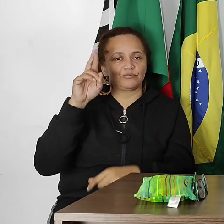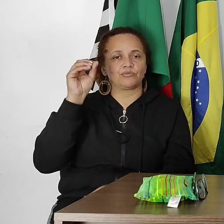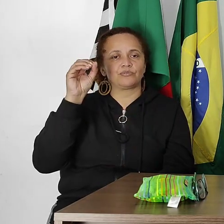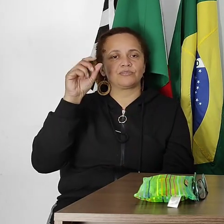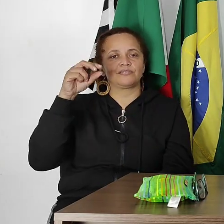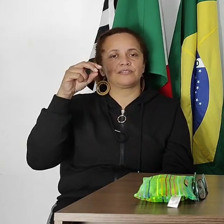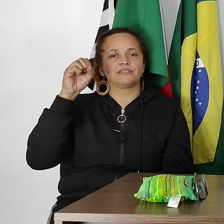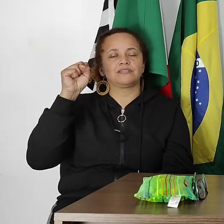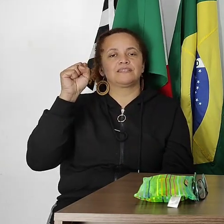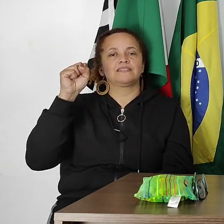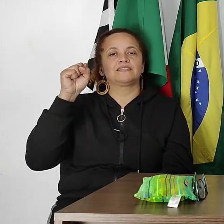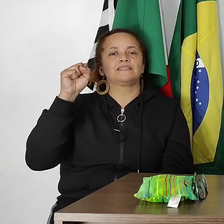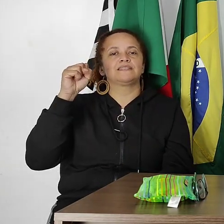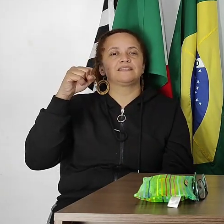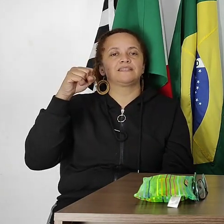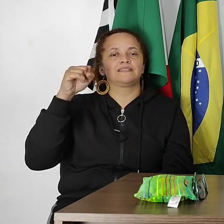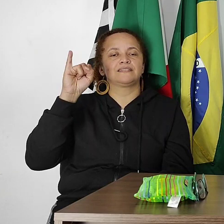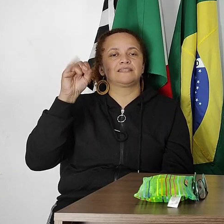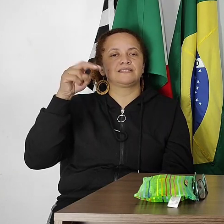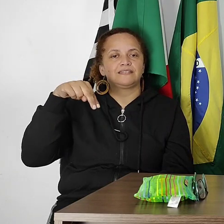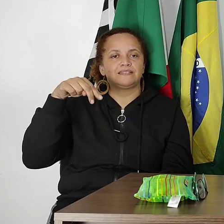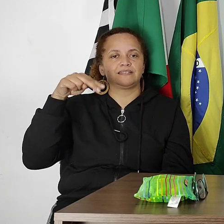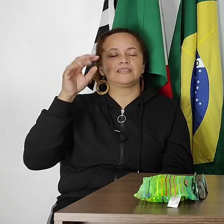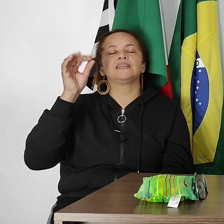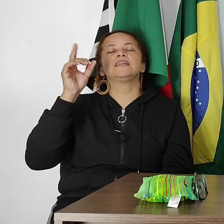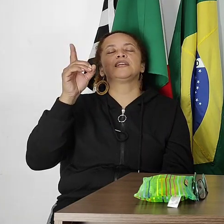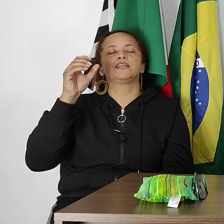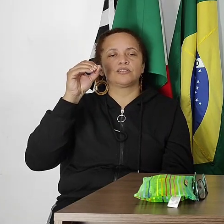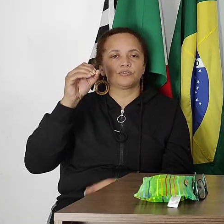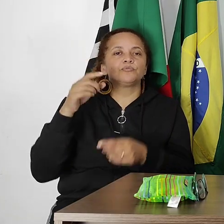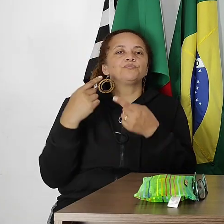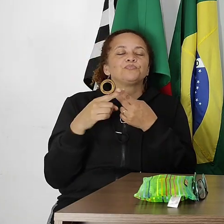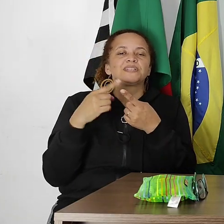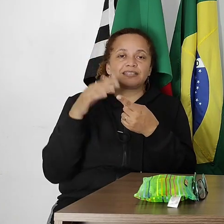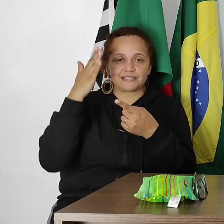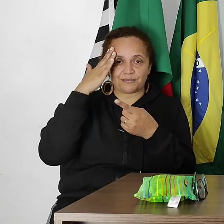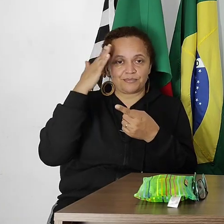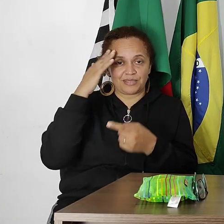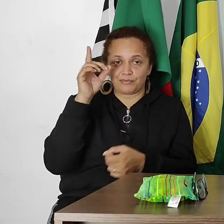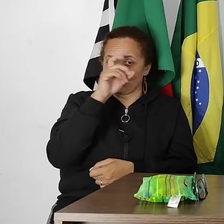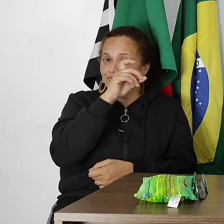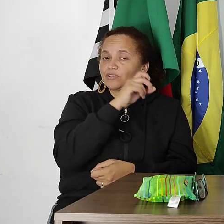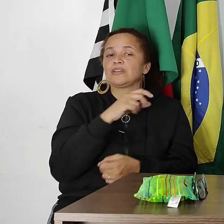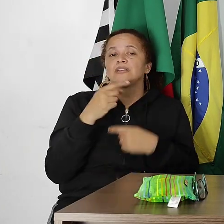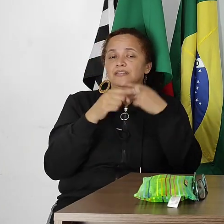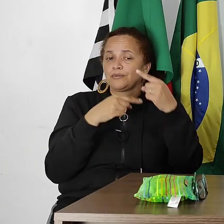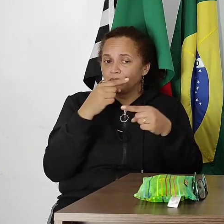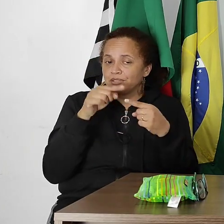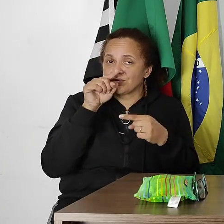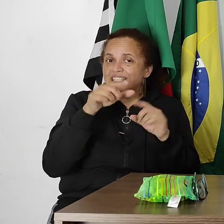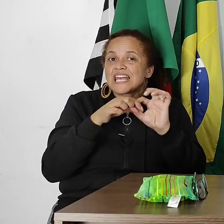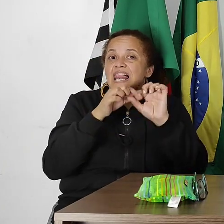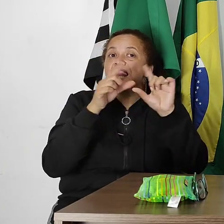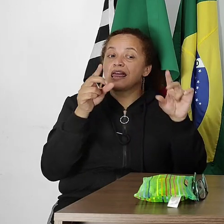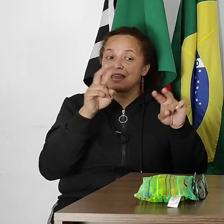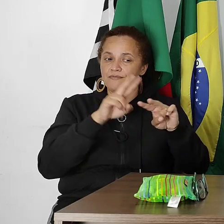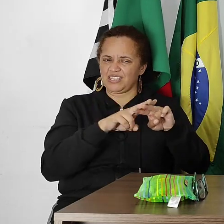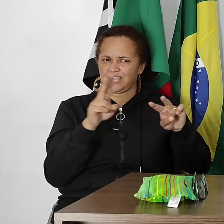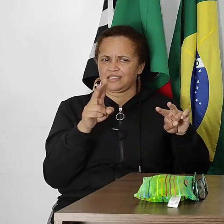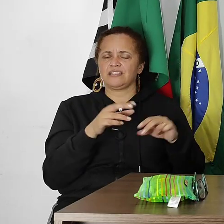porque nós sabemos que é muito difícil, né? Depois que você sai de uma prisão, muitos não querem te dar, né? Um voto